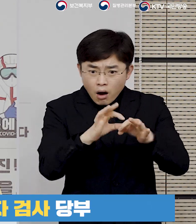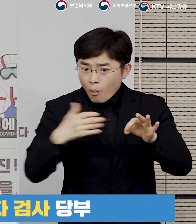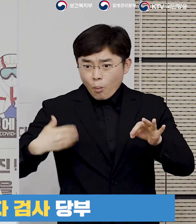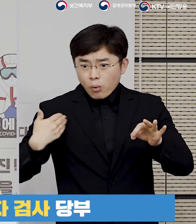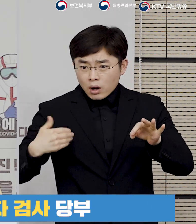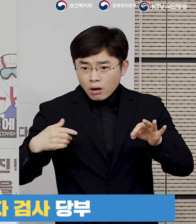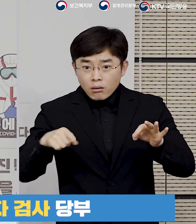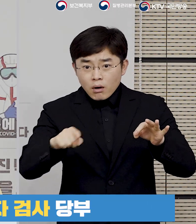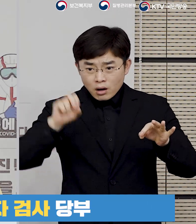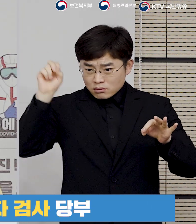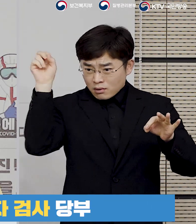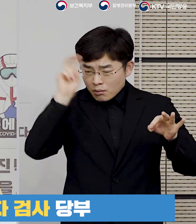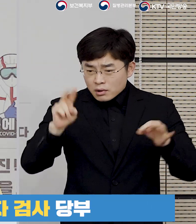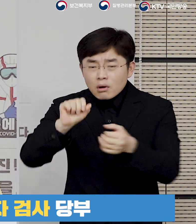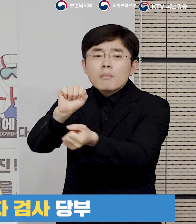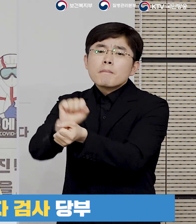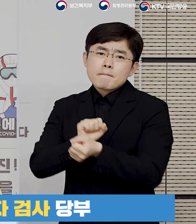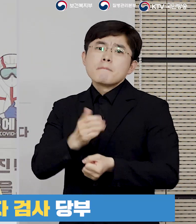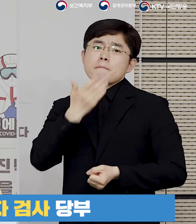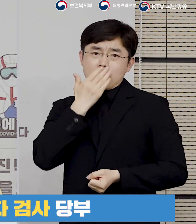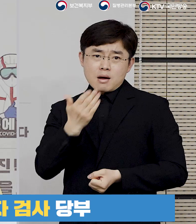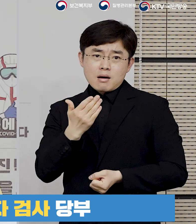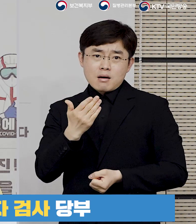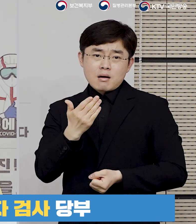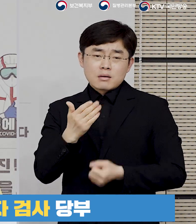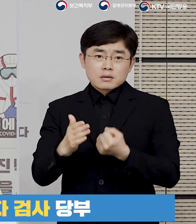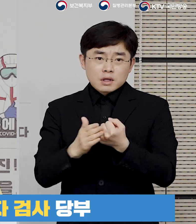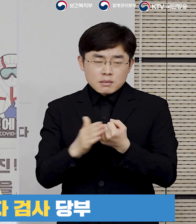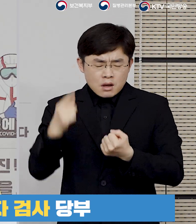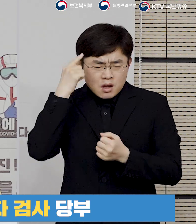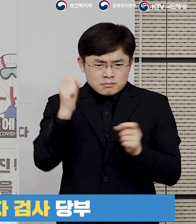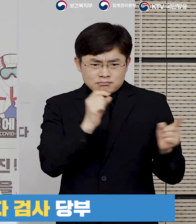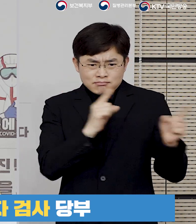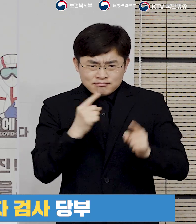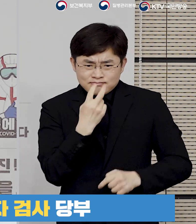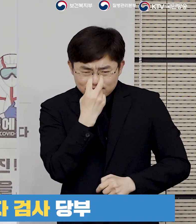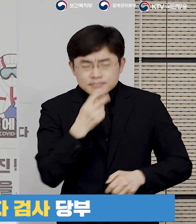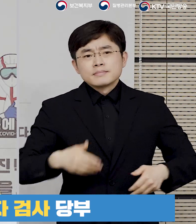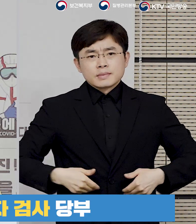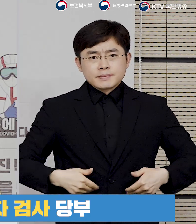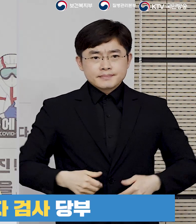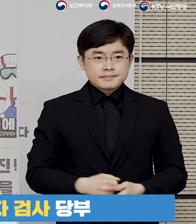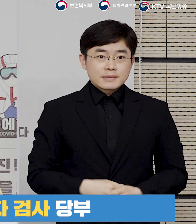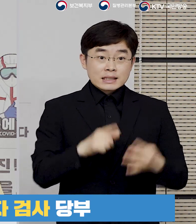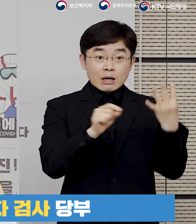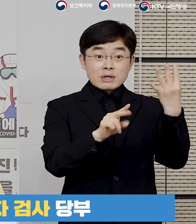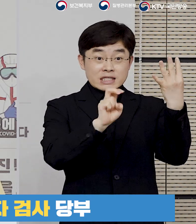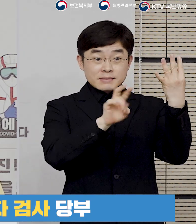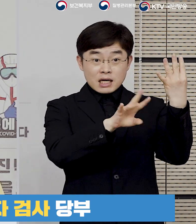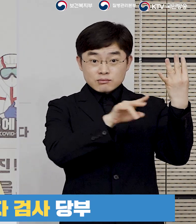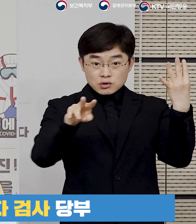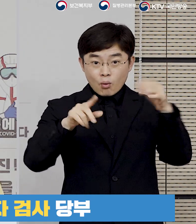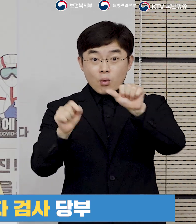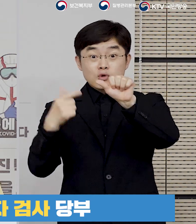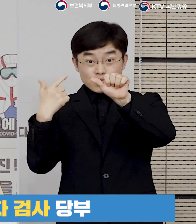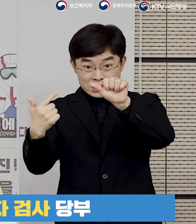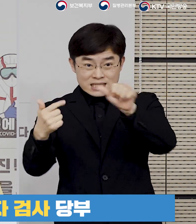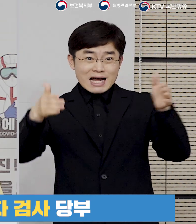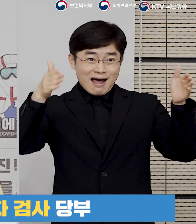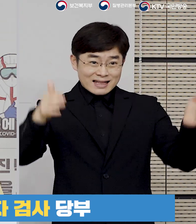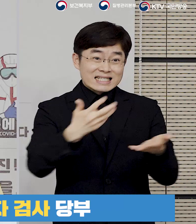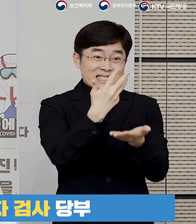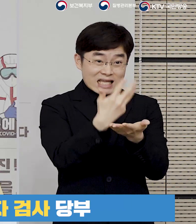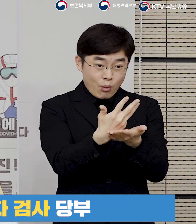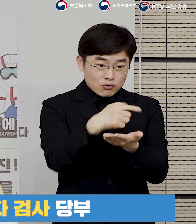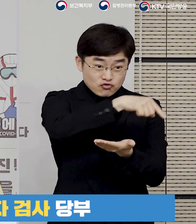파악하지 못한 조용한 전파자가 지역사회에 존재할 가능성도 여전히 있습니다. 4월